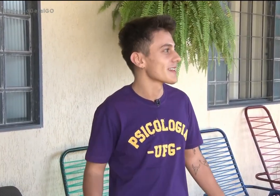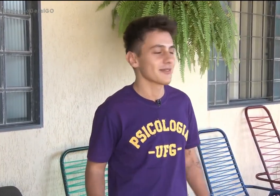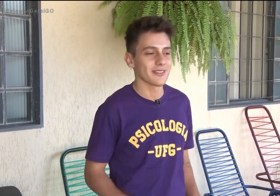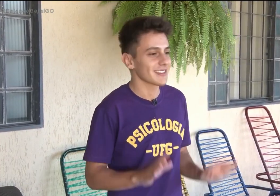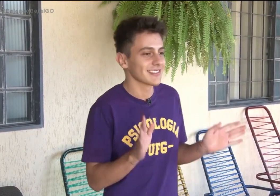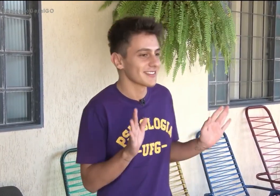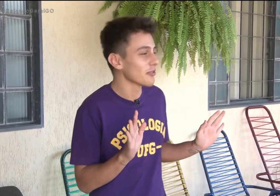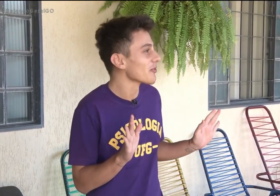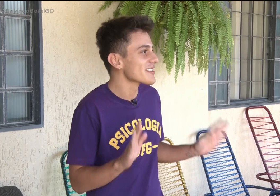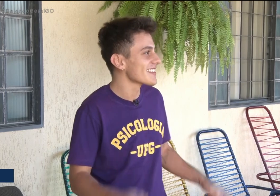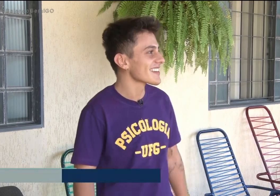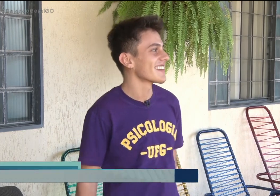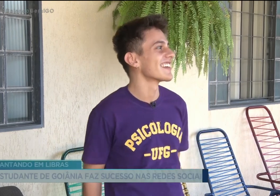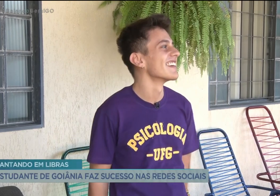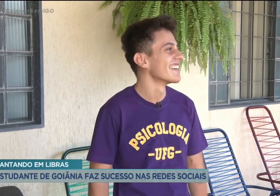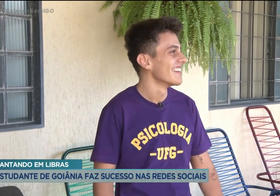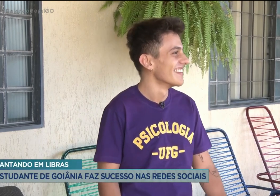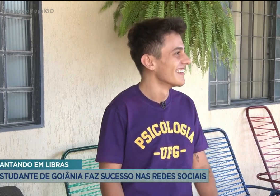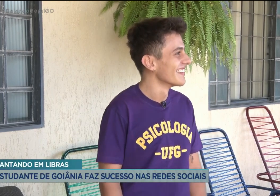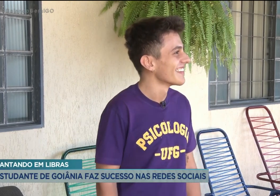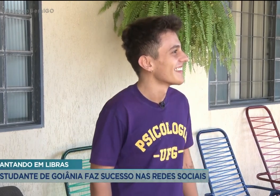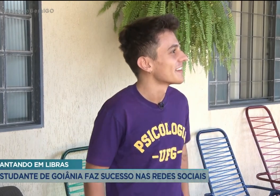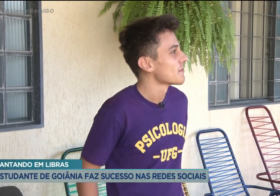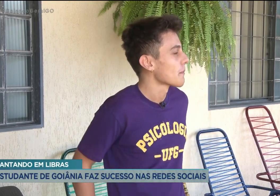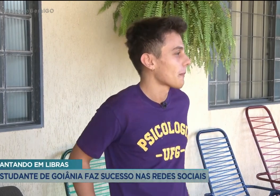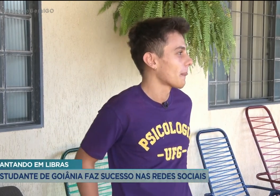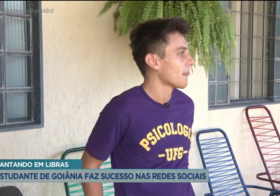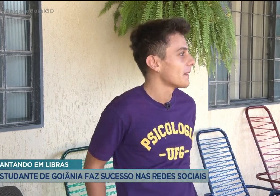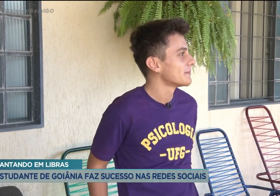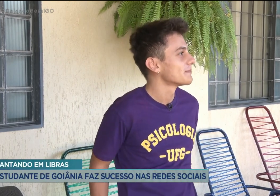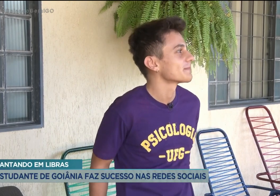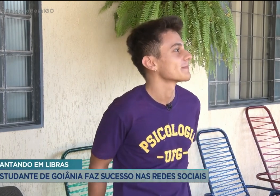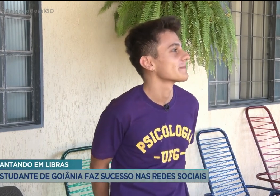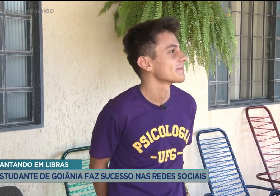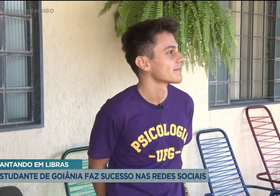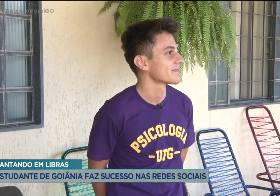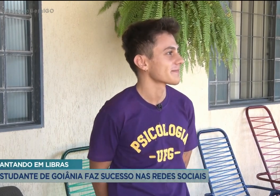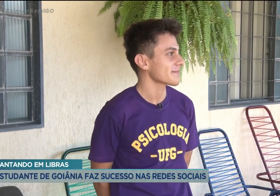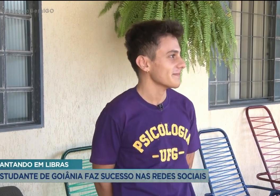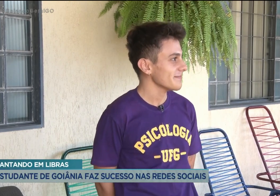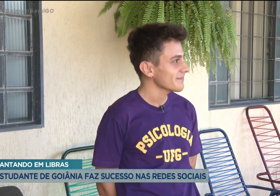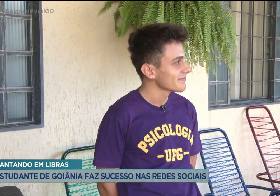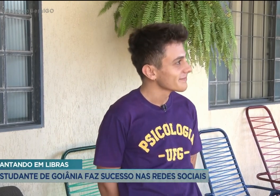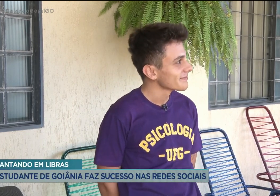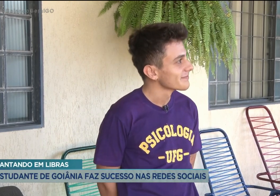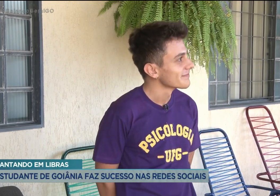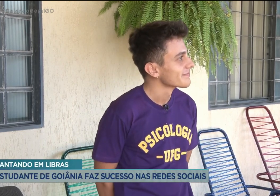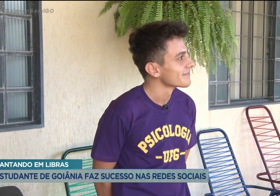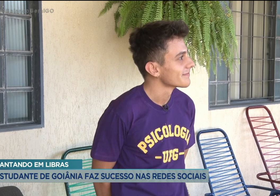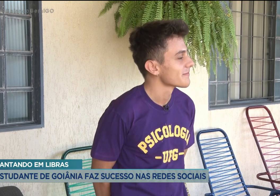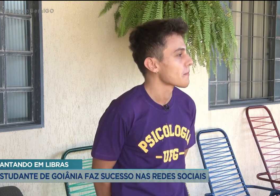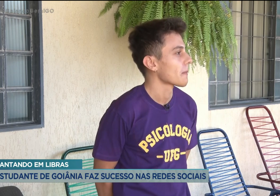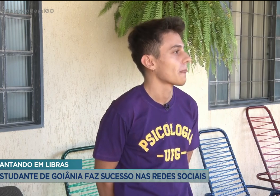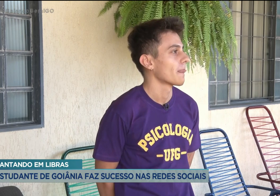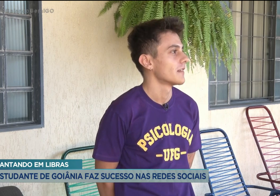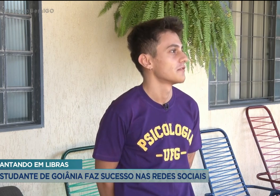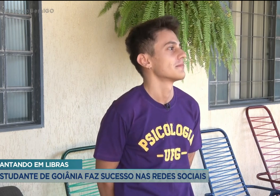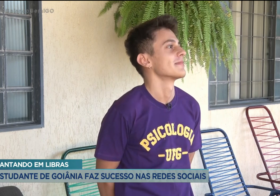pessoas Tô longe disso ainda E me conta uma coisa, tá todo mundo nas redes sociais, todo mundo tá na madancinha